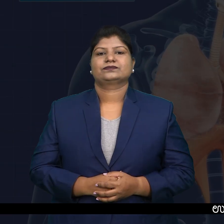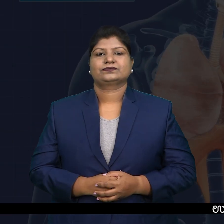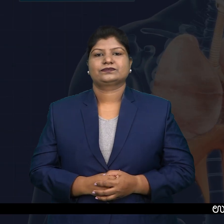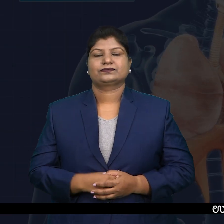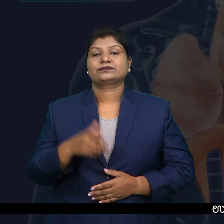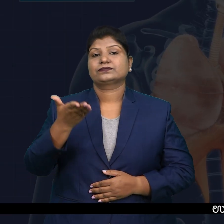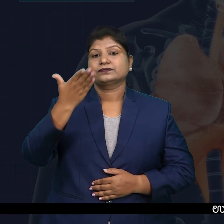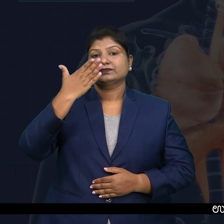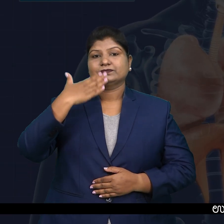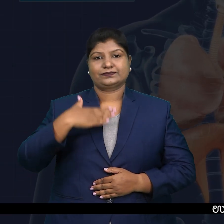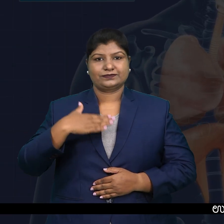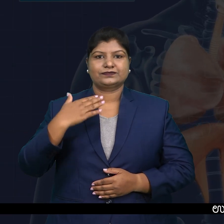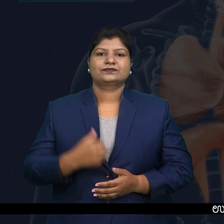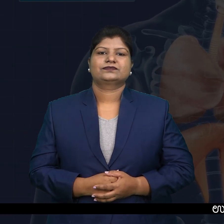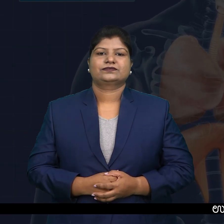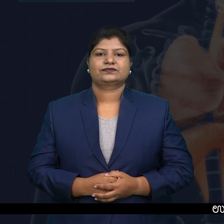ಉಚ್ಛ್ವಾಸ,